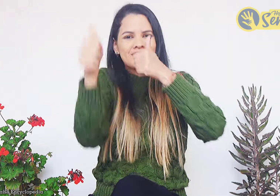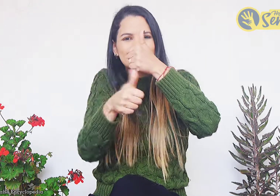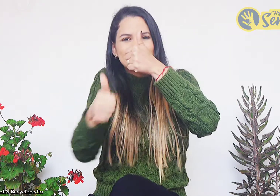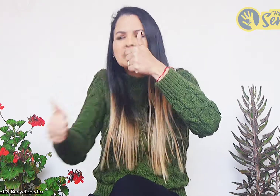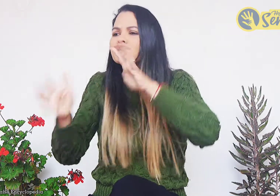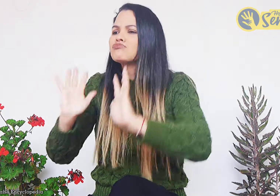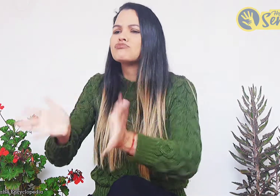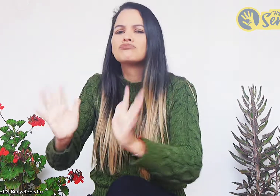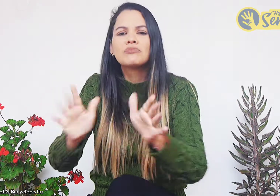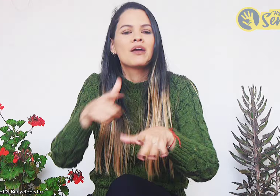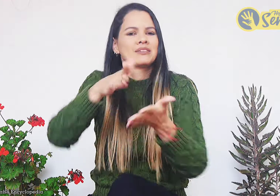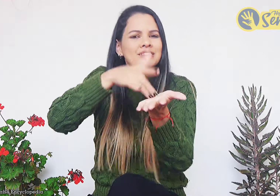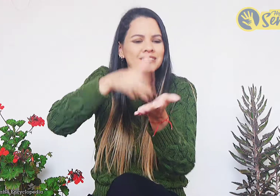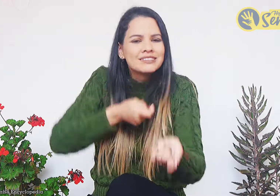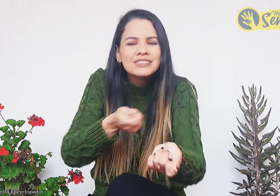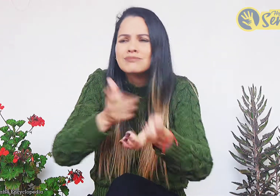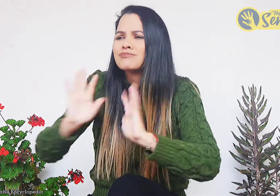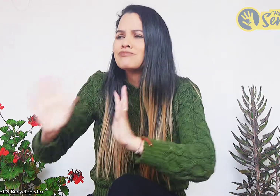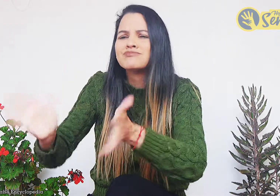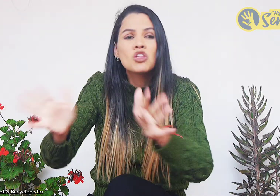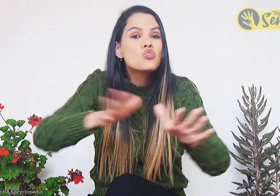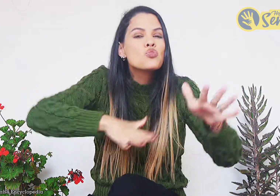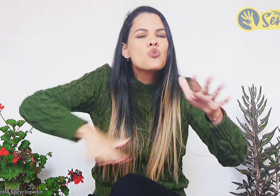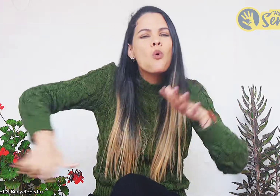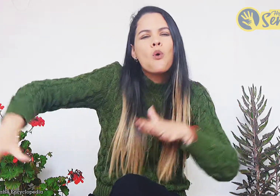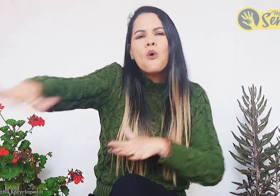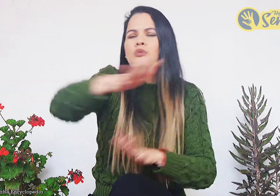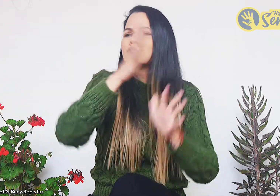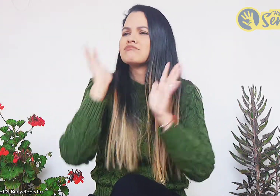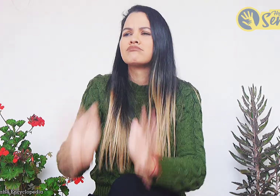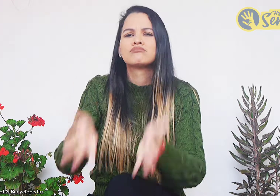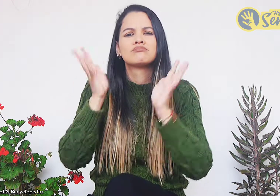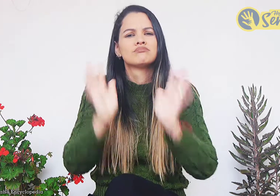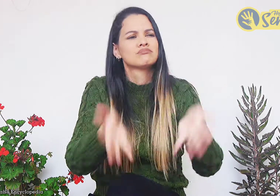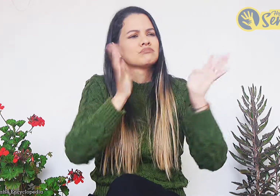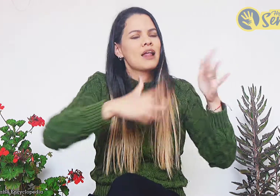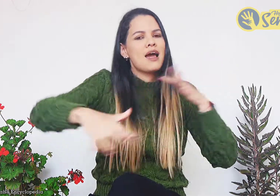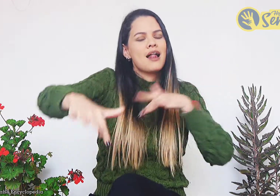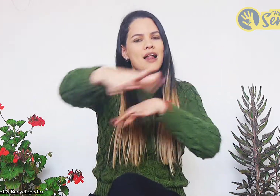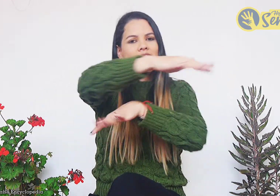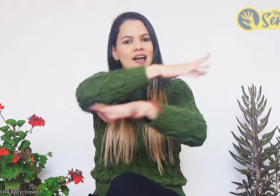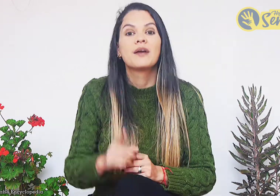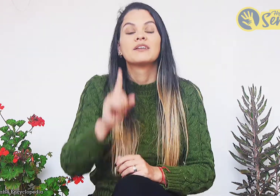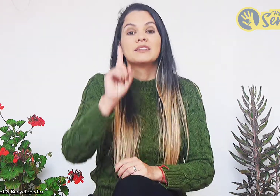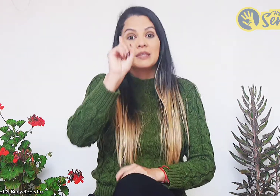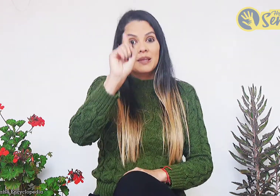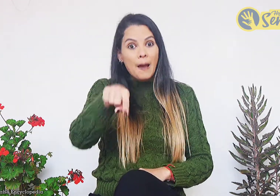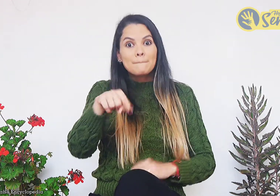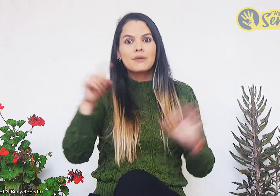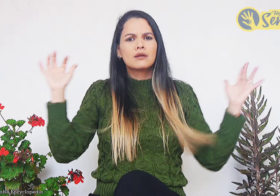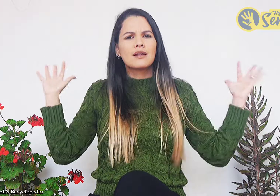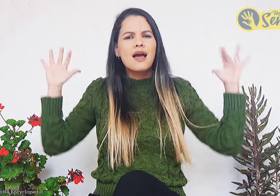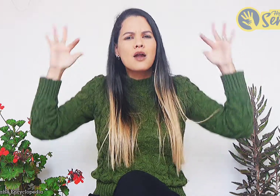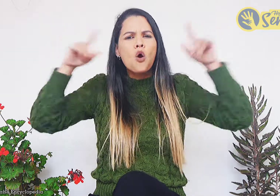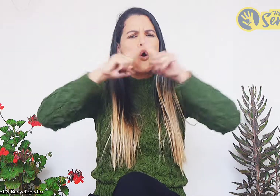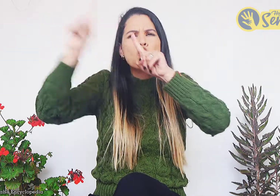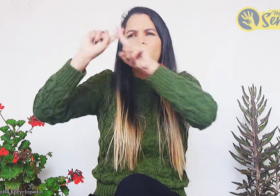de bajo nivel. Todos en el palacio, desde el personal de servicio hasta los sultanes, utilizaban la lengua de señas. Cuando